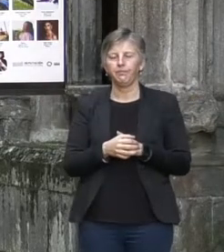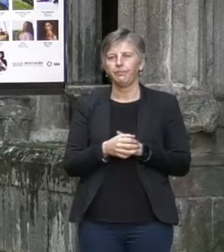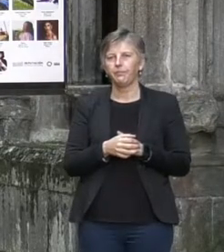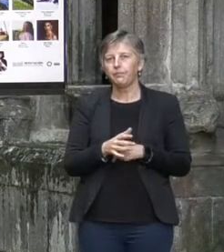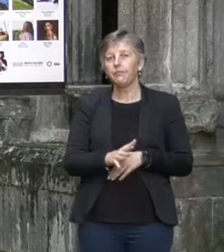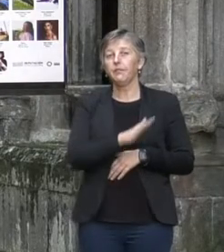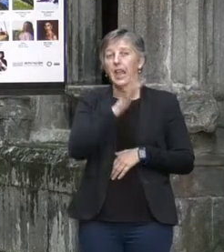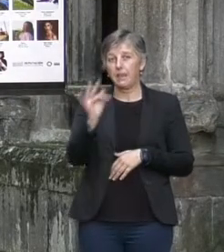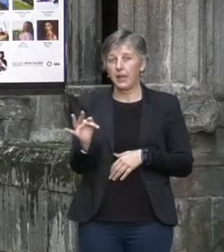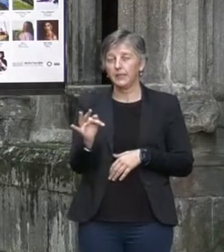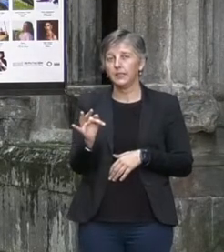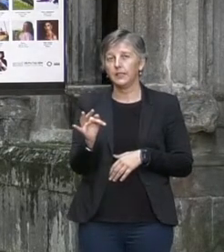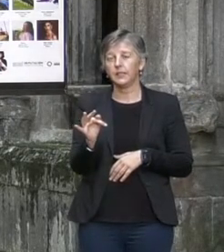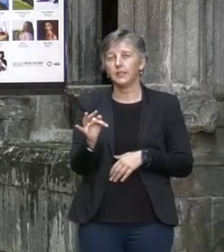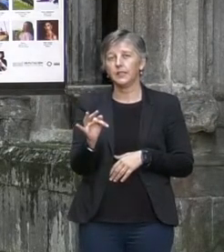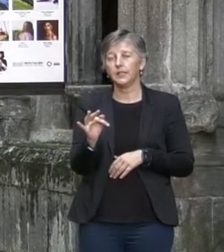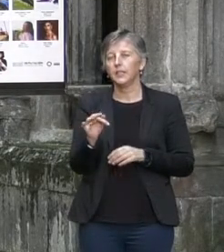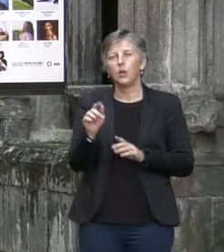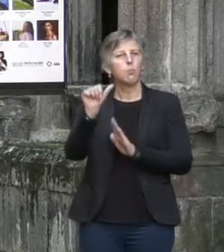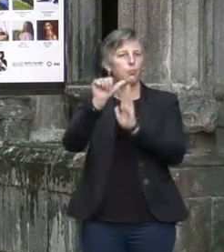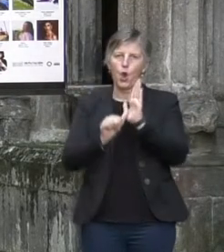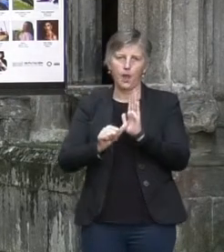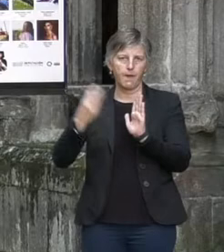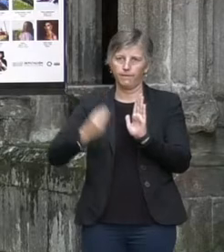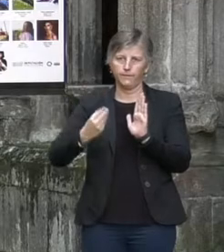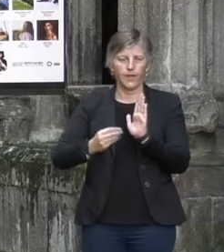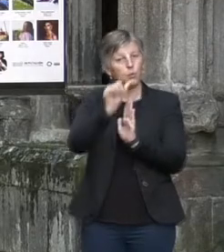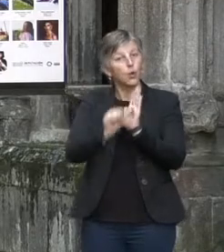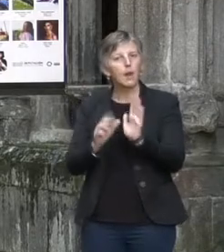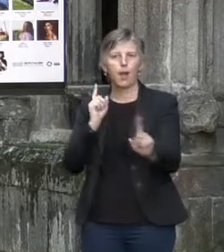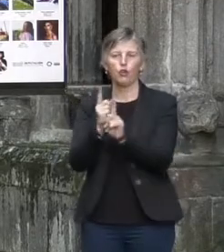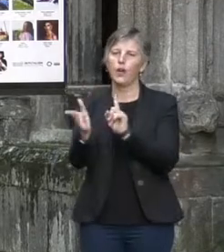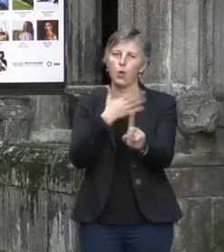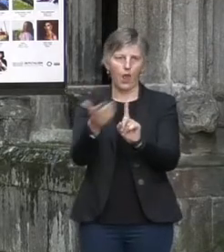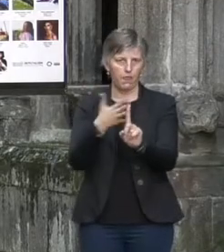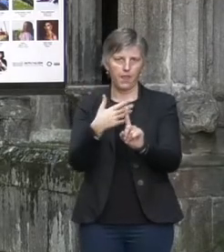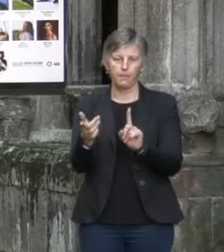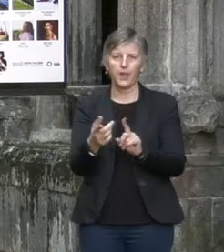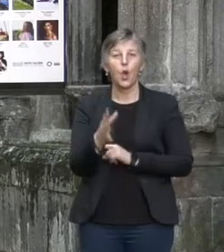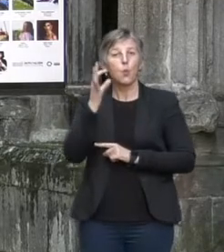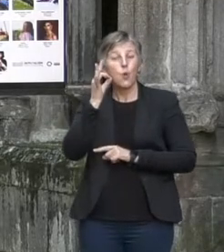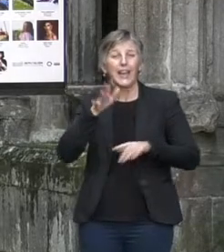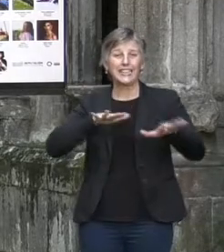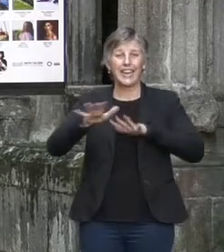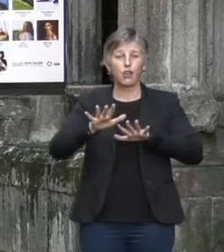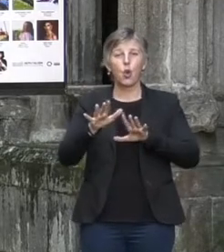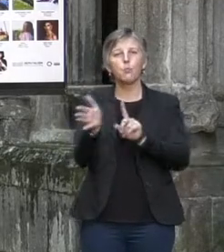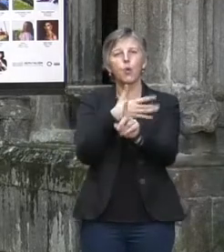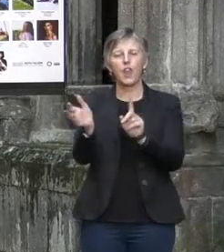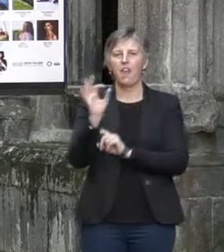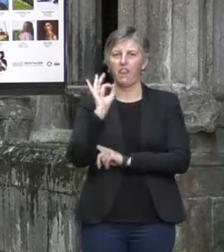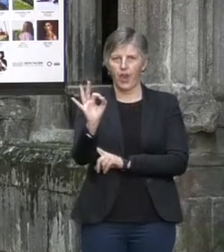Ademais disto, o gran programa en contra da violencia, Mulleres en Acción, Violencia